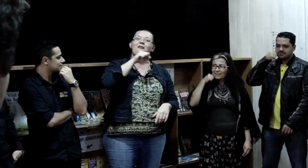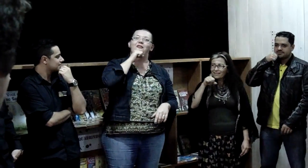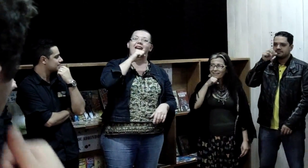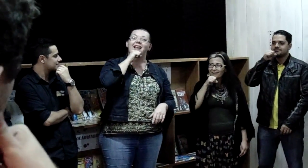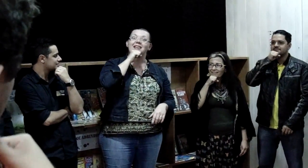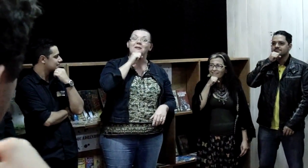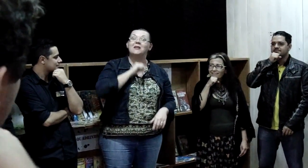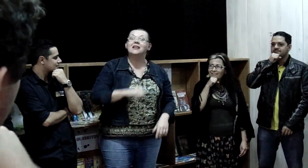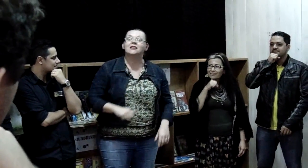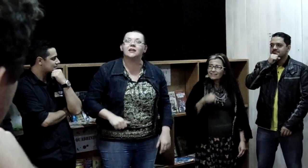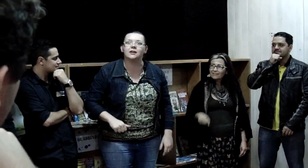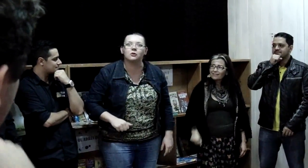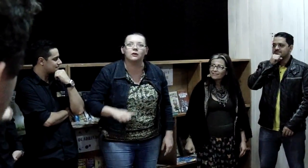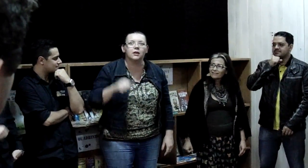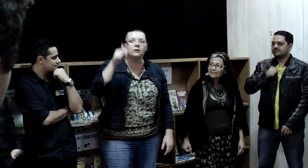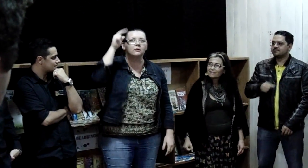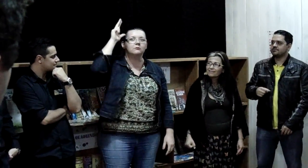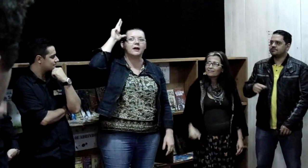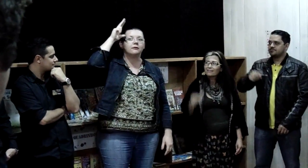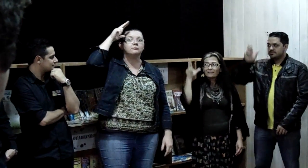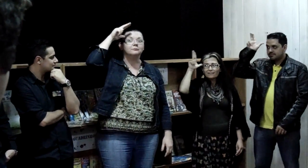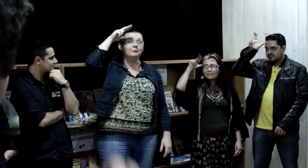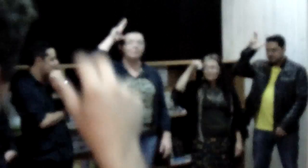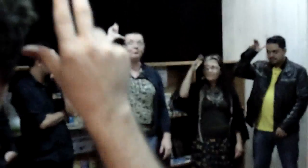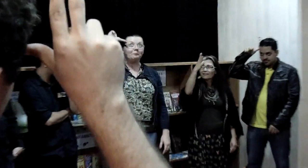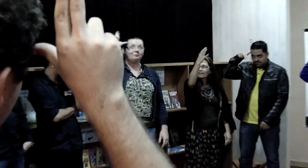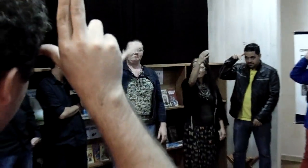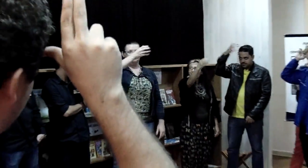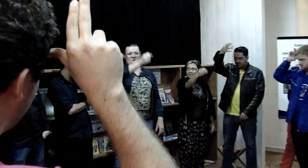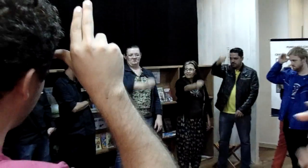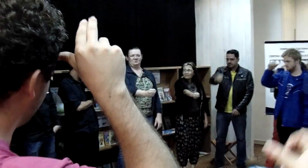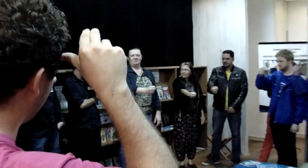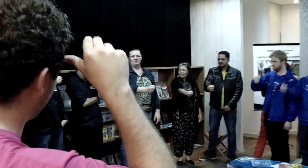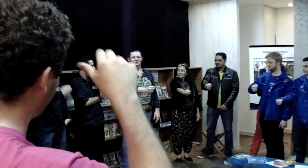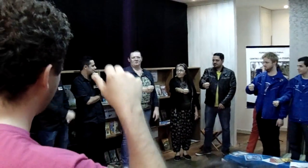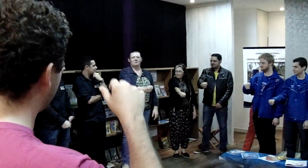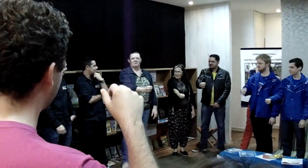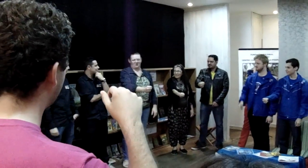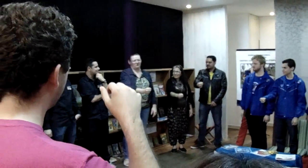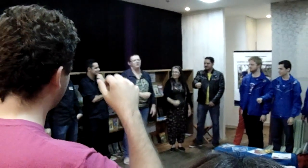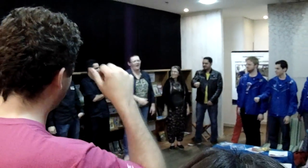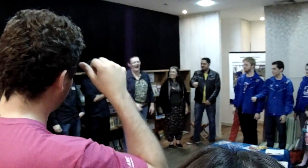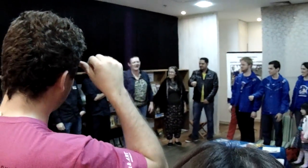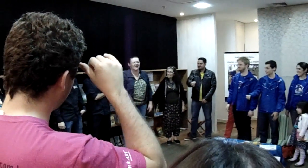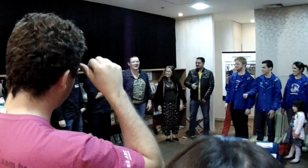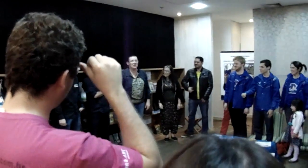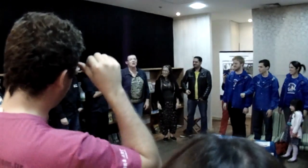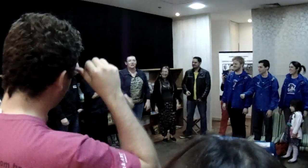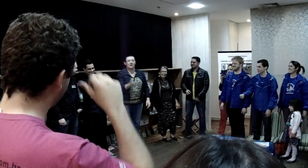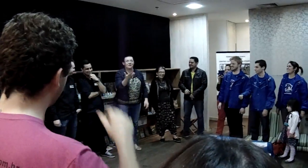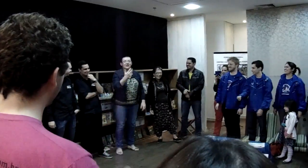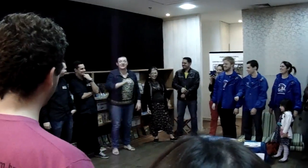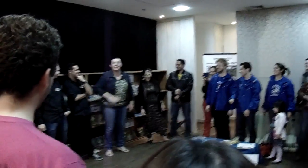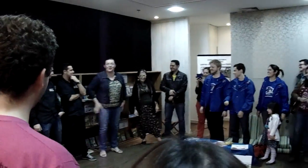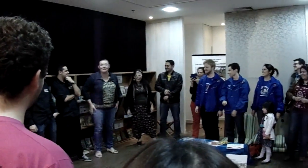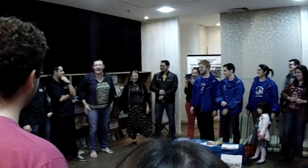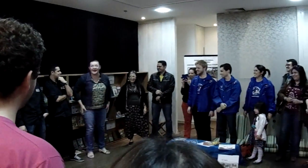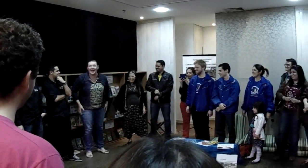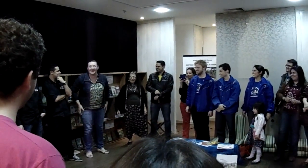velha que engoliu uma... Ciceto, vaca, devia estar com a macaca